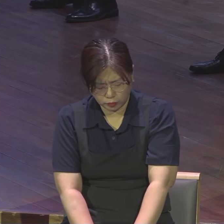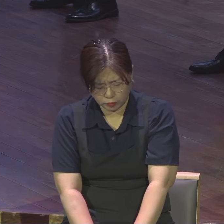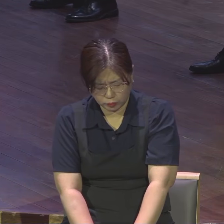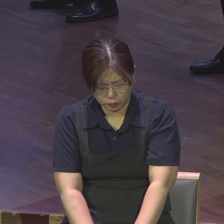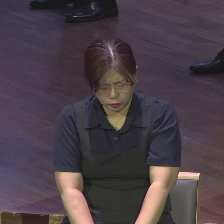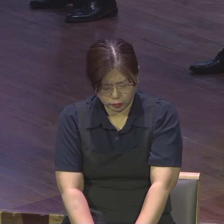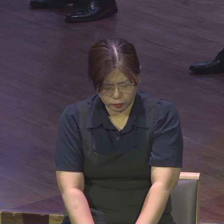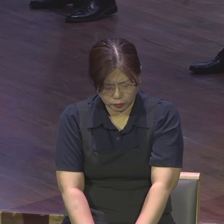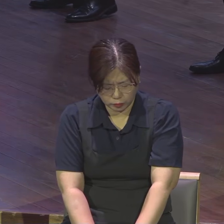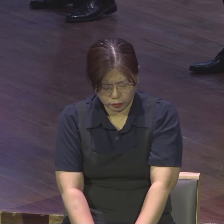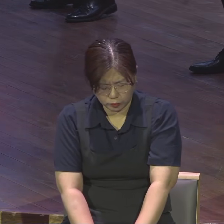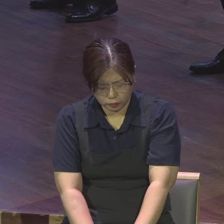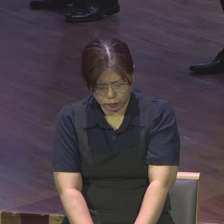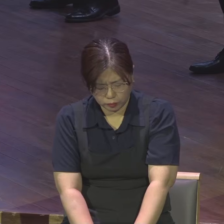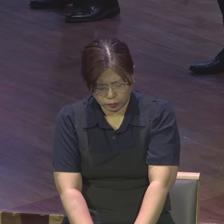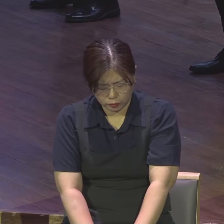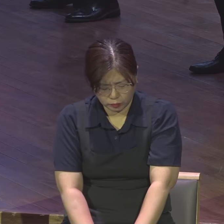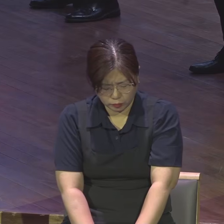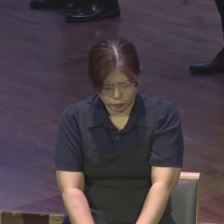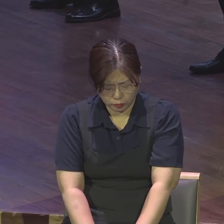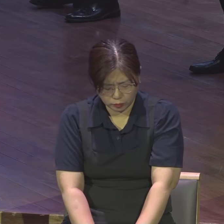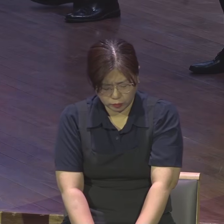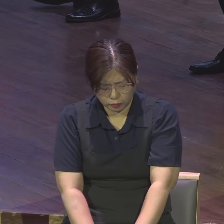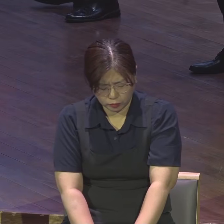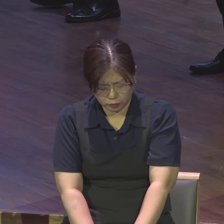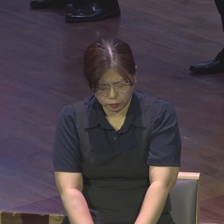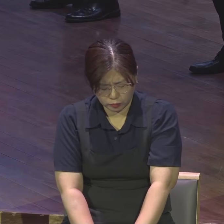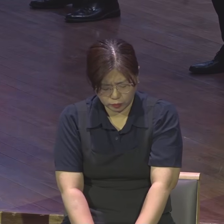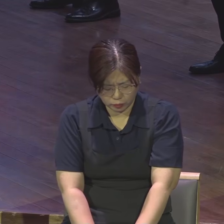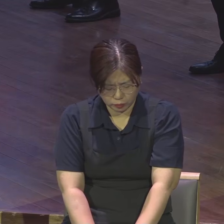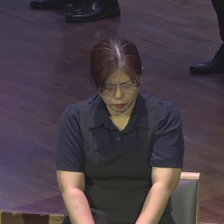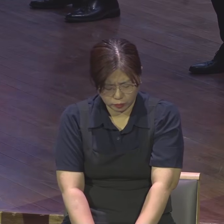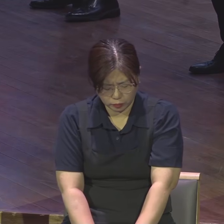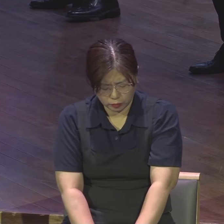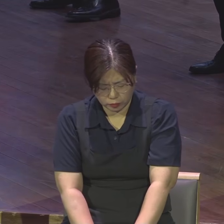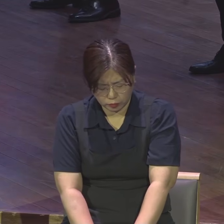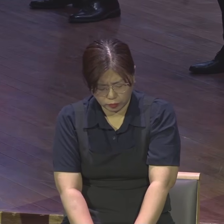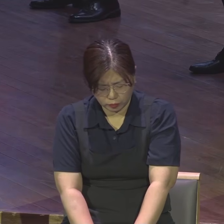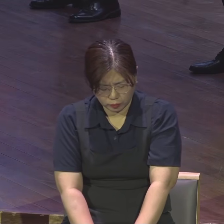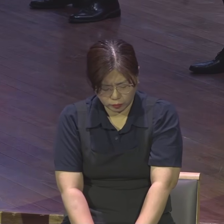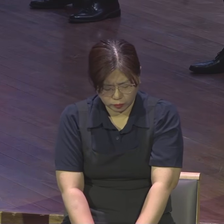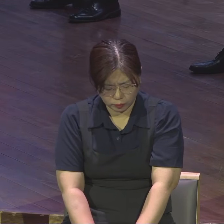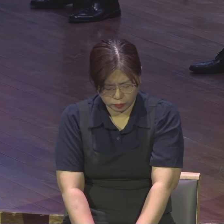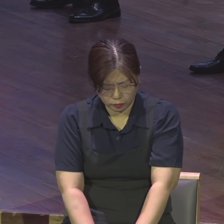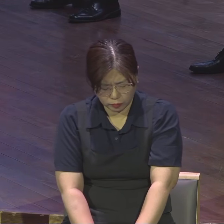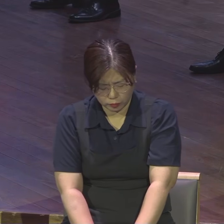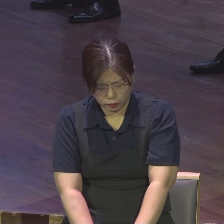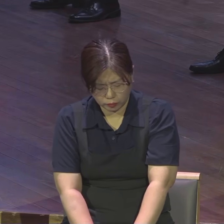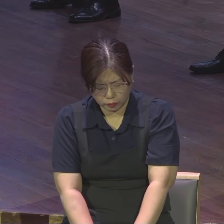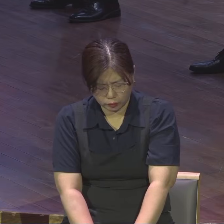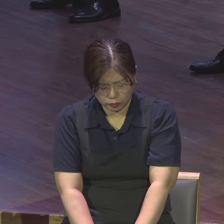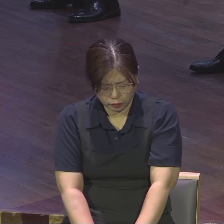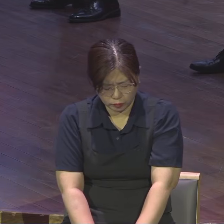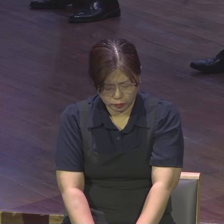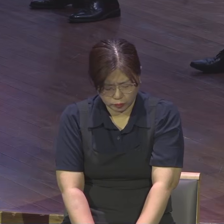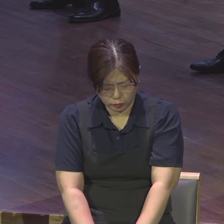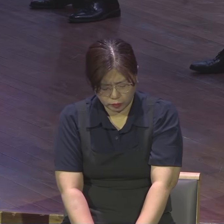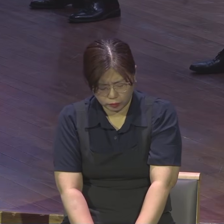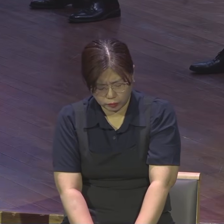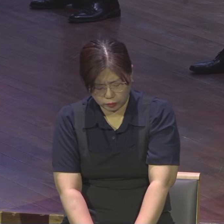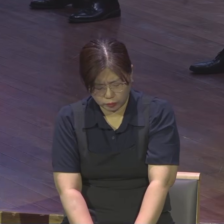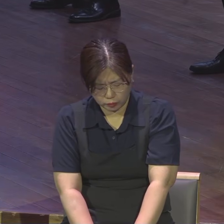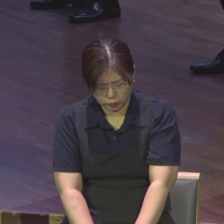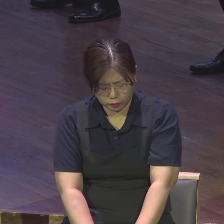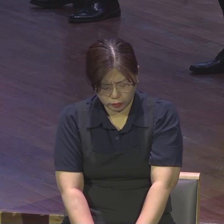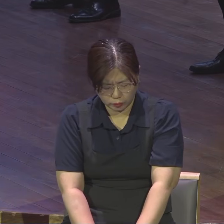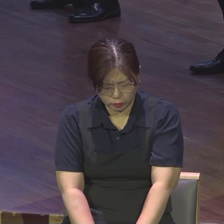나라가 완성되게 우리 다음 세대들에게 이 언약이 전달되는 역사가 있게 하여 주시옵소서. 하나님 우리 함께 하시고 오늘 찬양의 시간에